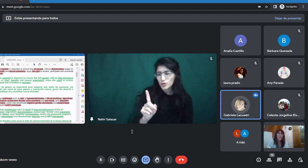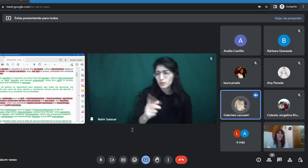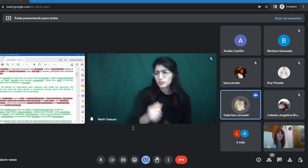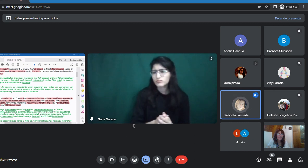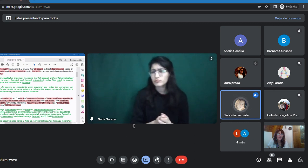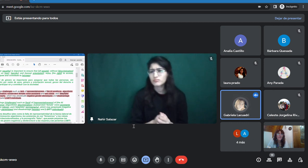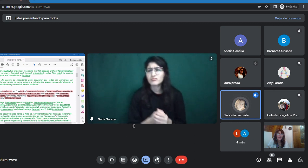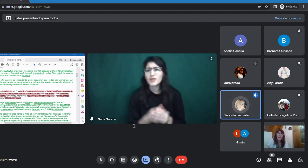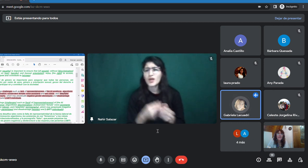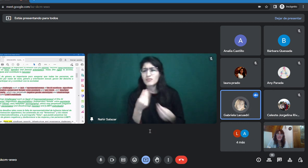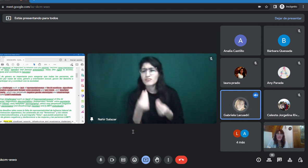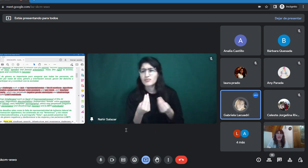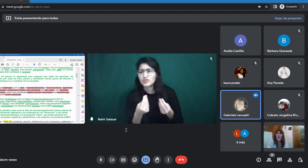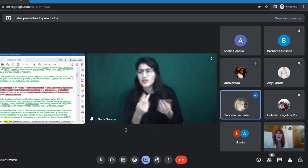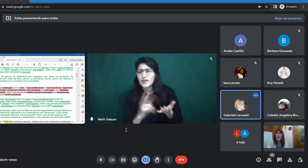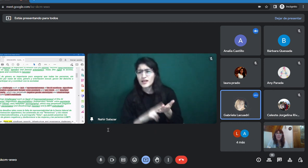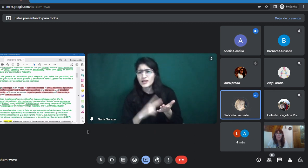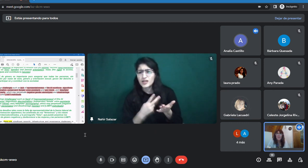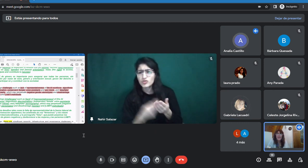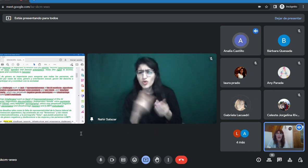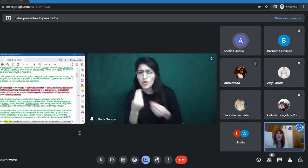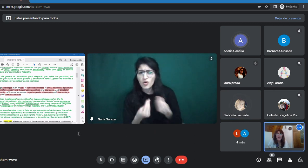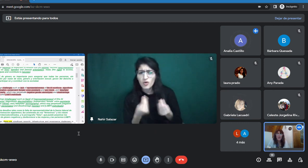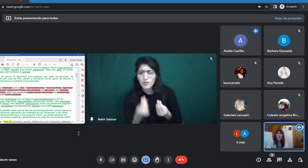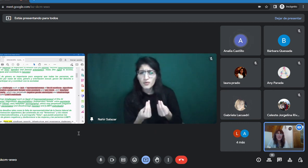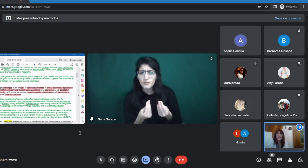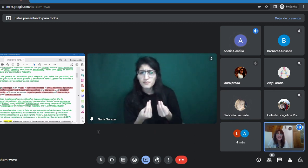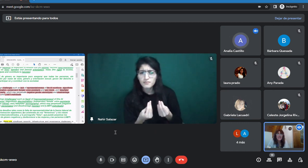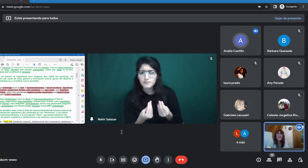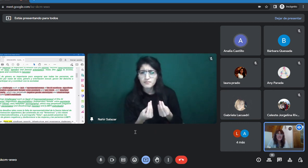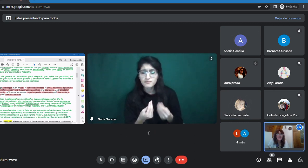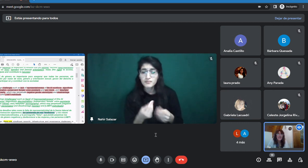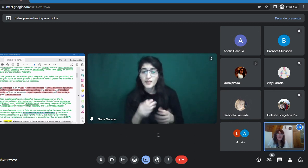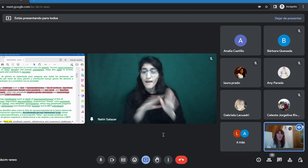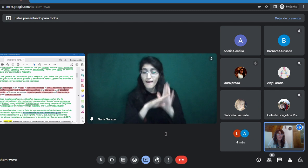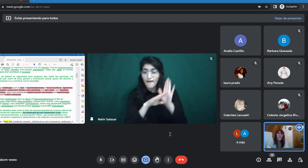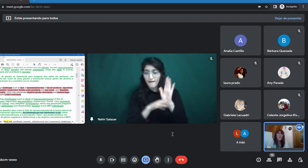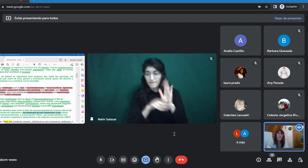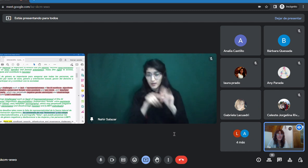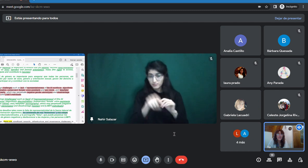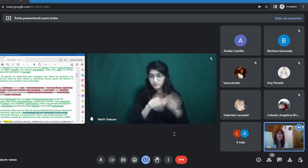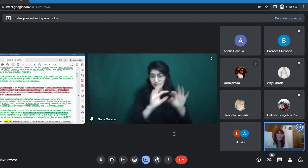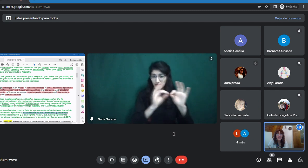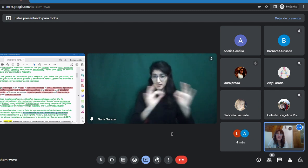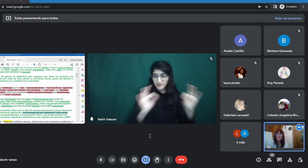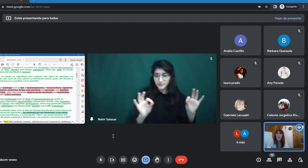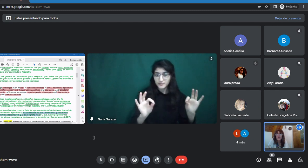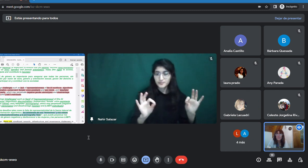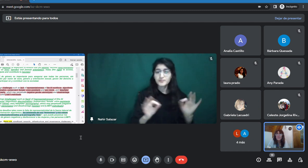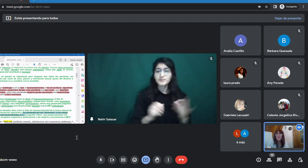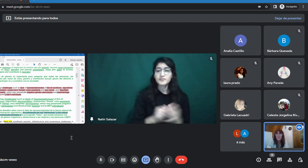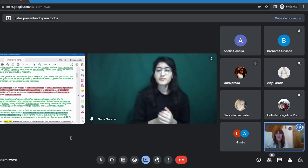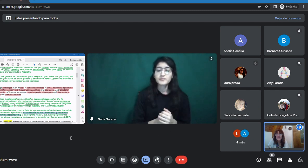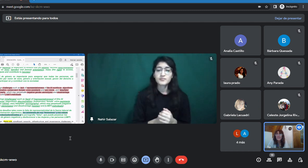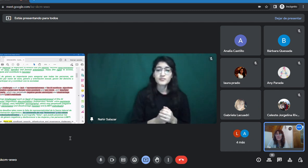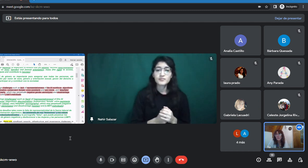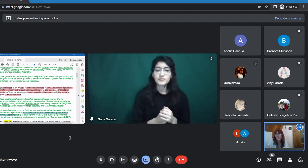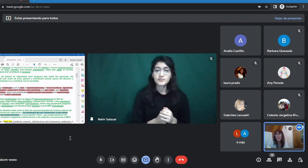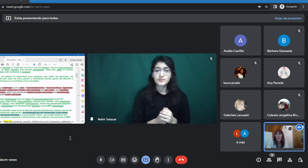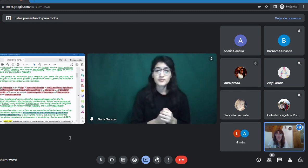veo la traducción, profe, de... Acá lo puse, mira, los asistentes de voz femeninos y los robots